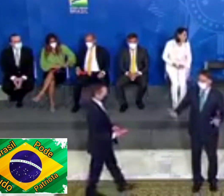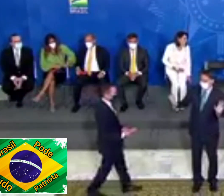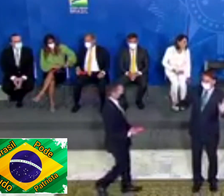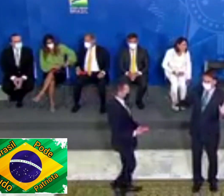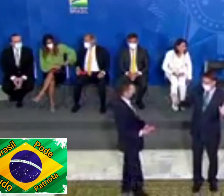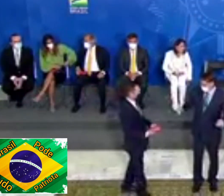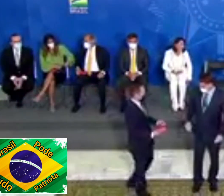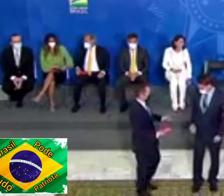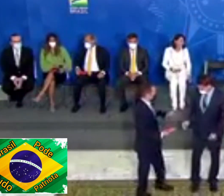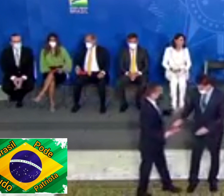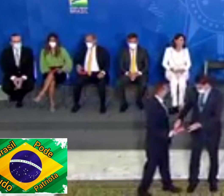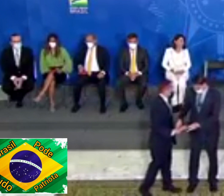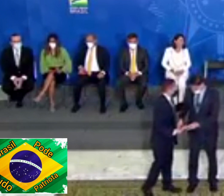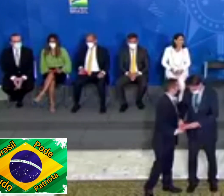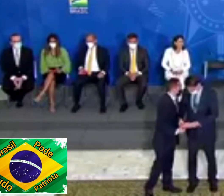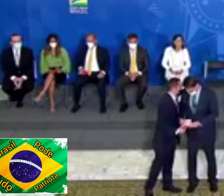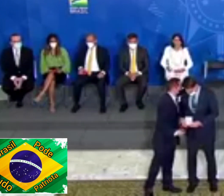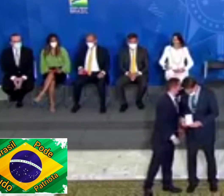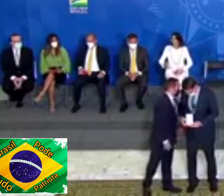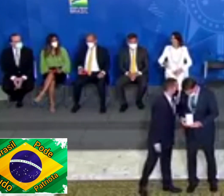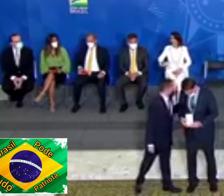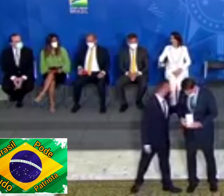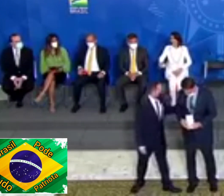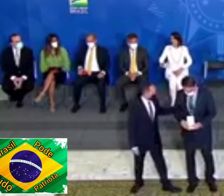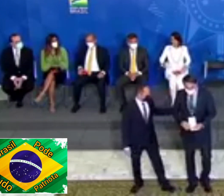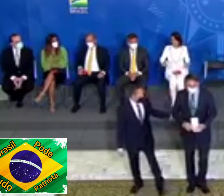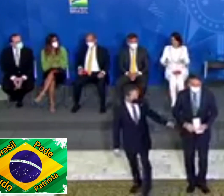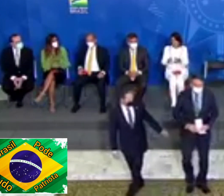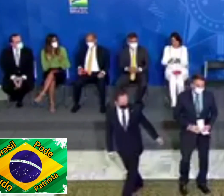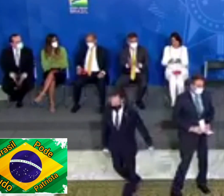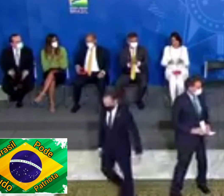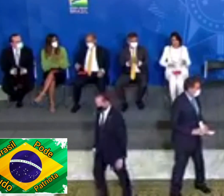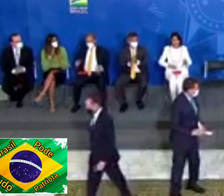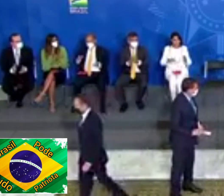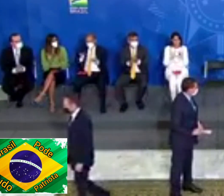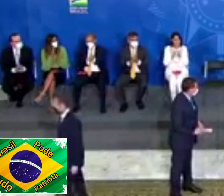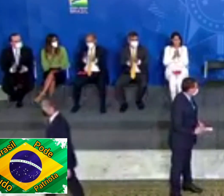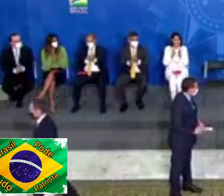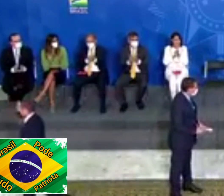Senador Rodrigo Pacheco, presidente do Senado Federal.